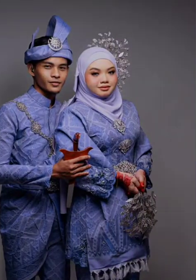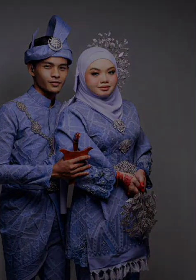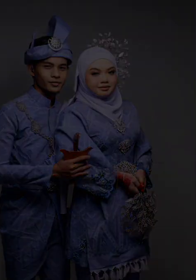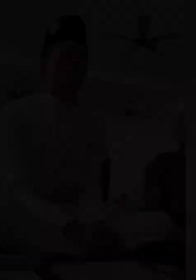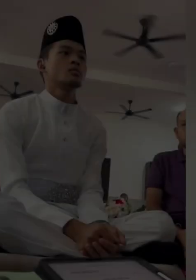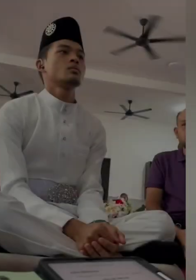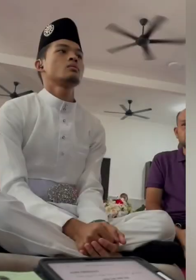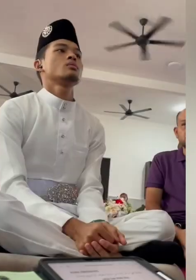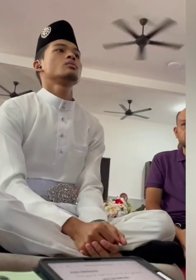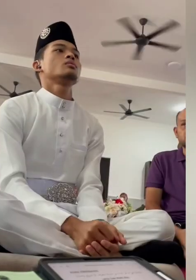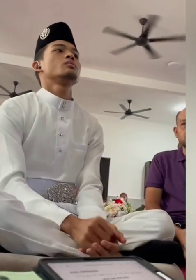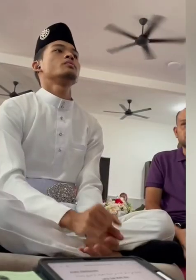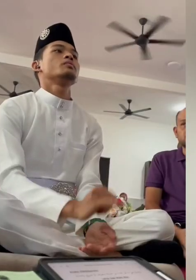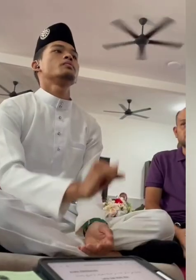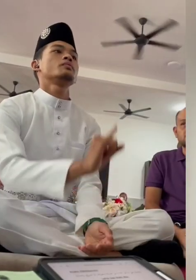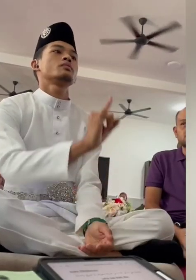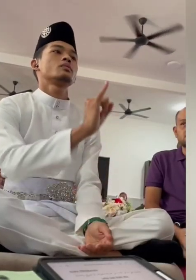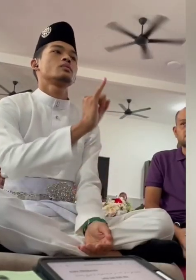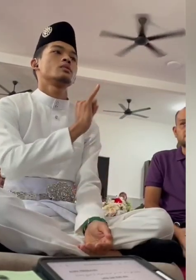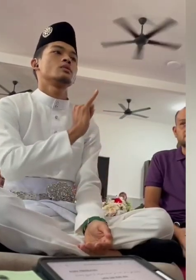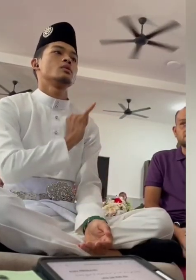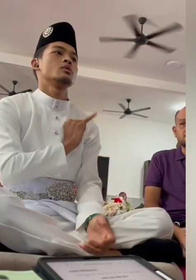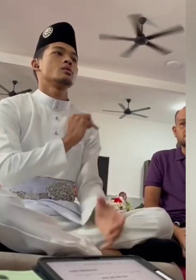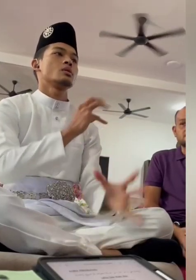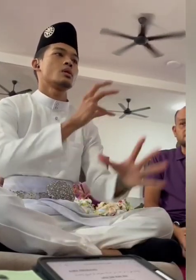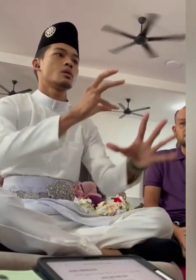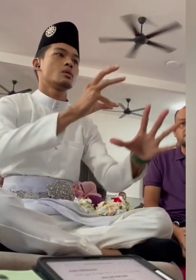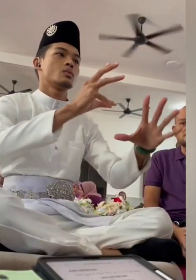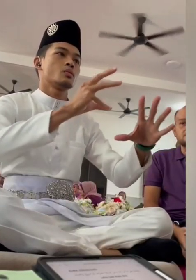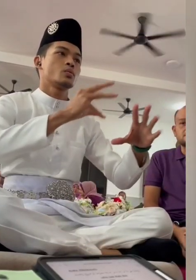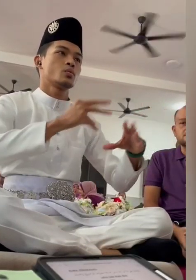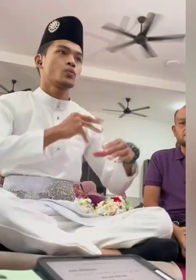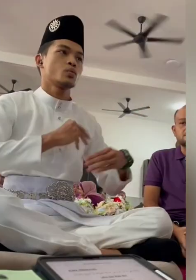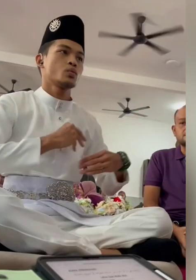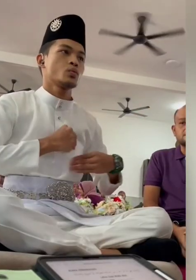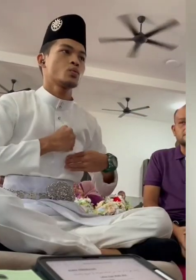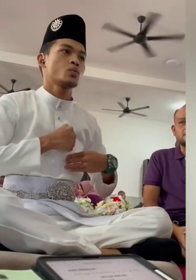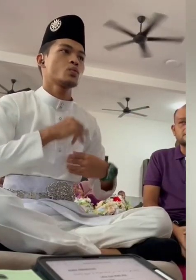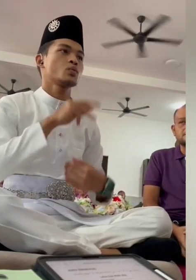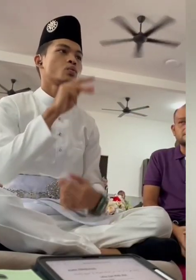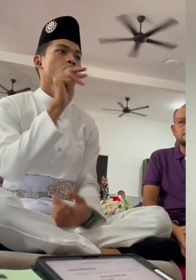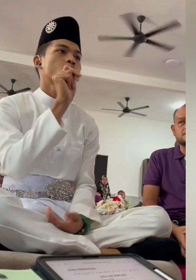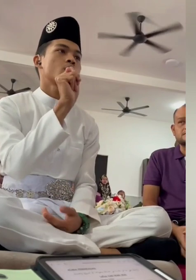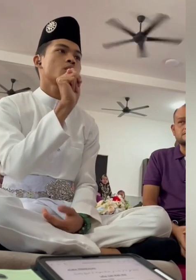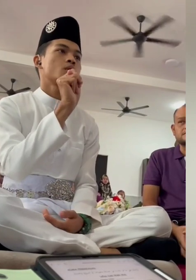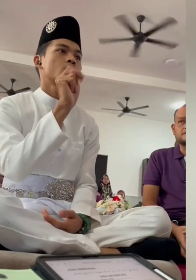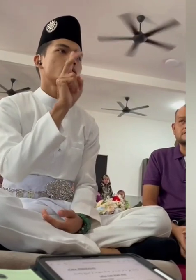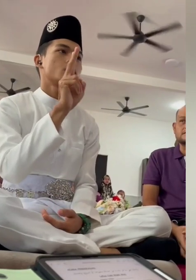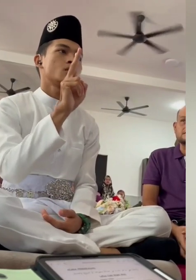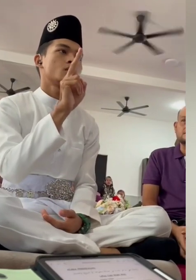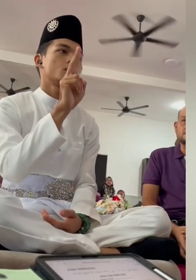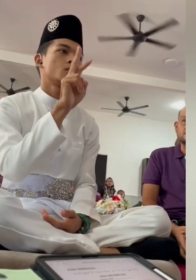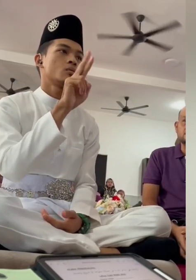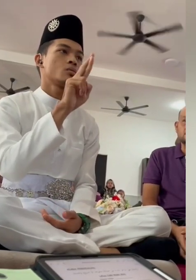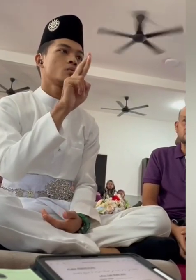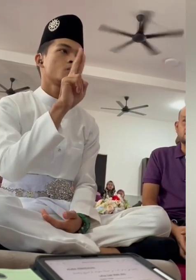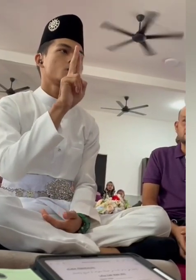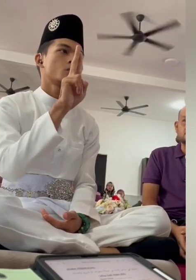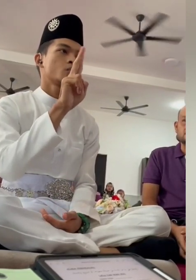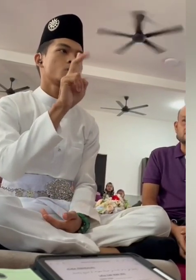video oleh Sakura Blossom. Menerusi rakaman yang dikongsikan, kelihatan pengantin lelaki sedang bersedia untuk acara